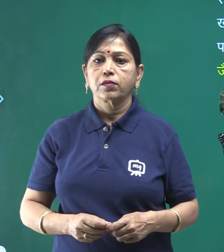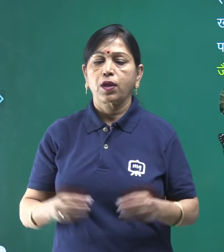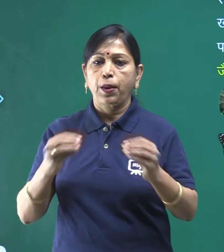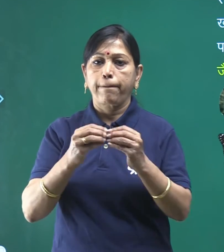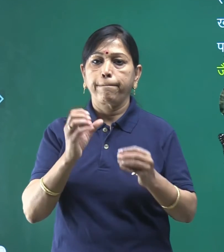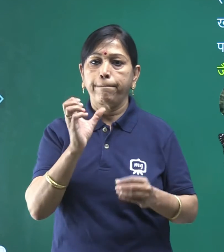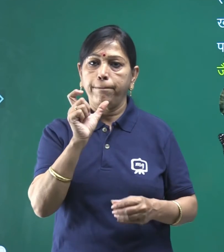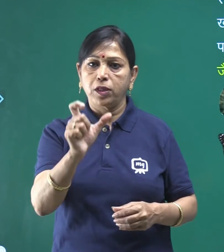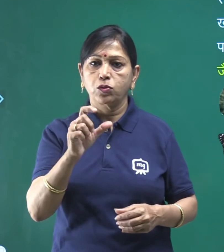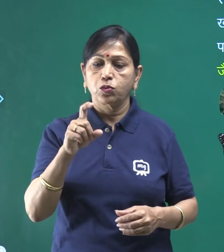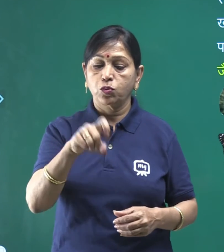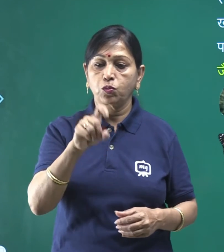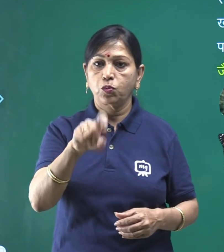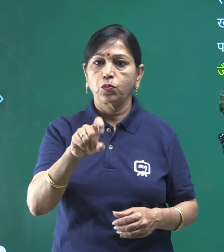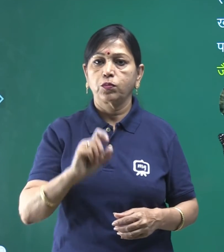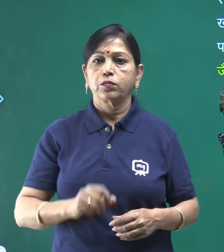बिच्छू,